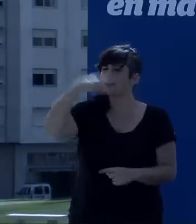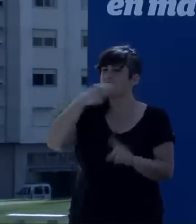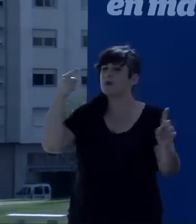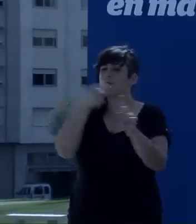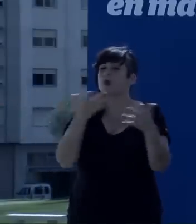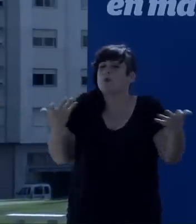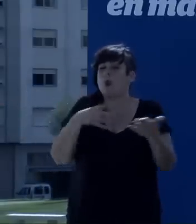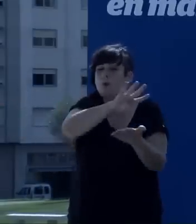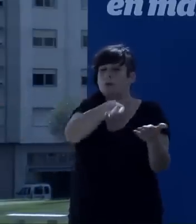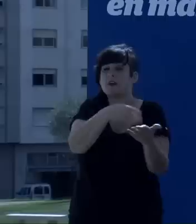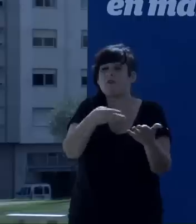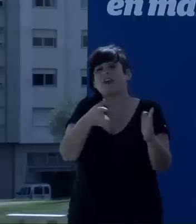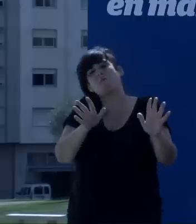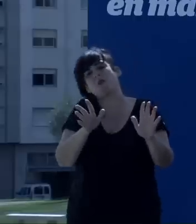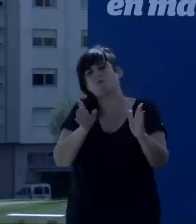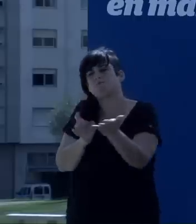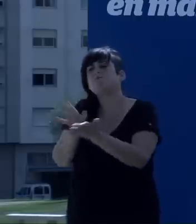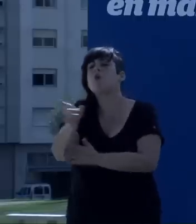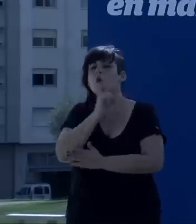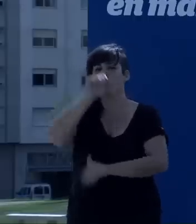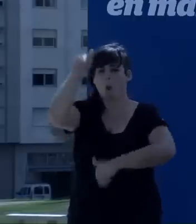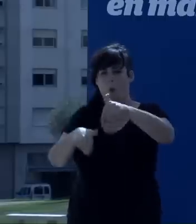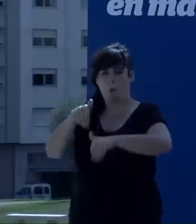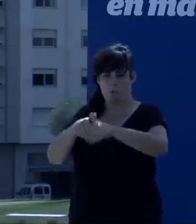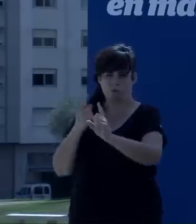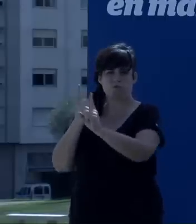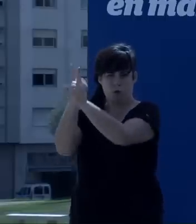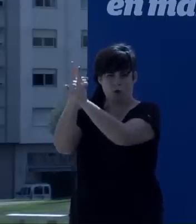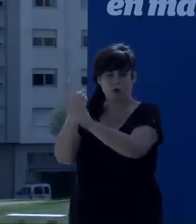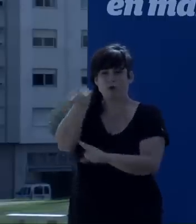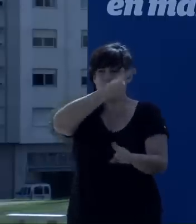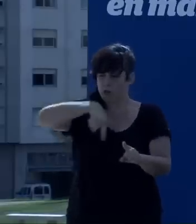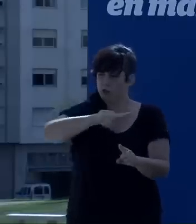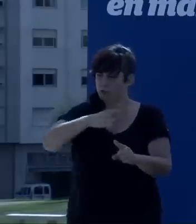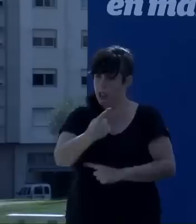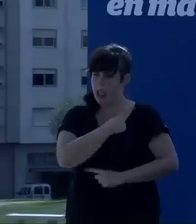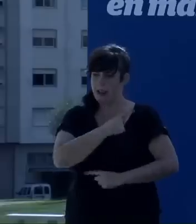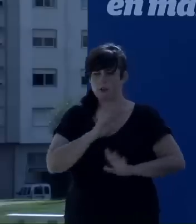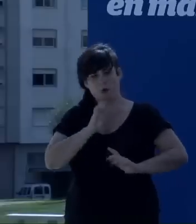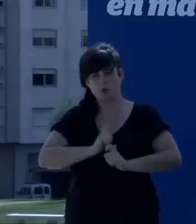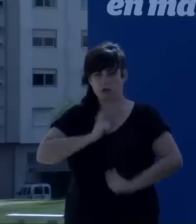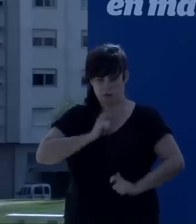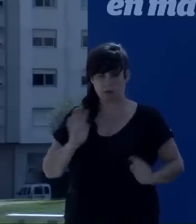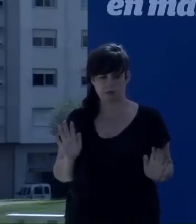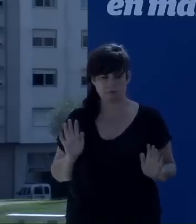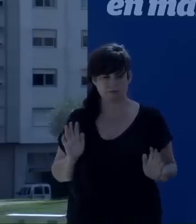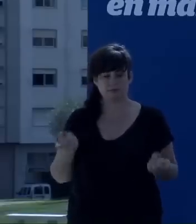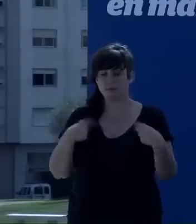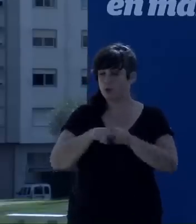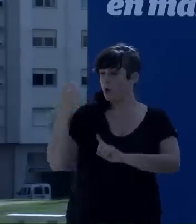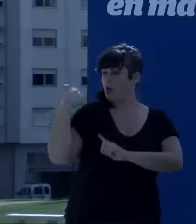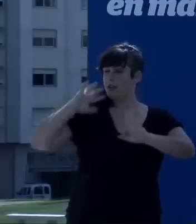metafóricamente correlos a cantazos, pero cos votos. Nós somos a infantería cívica, aquelo que os revolucionarios